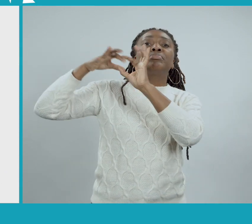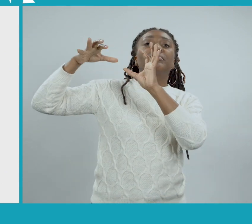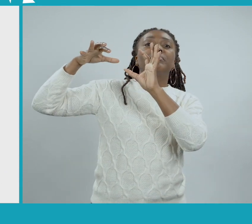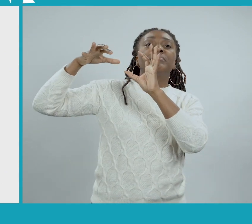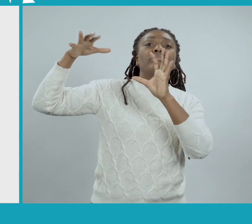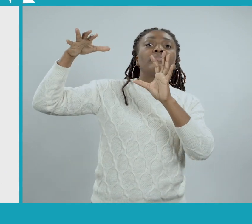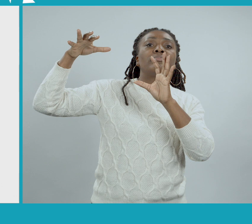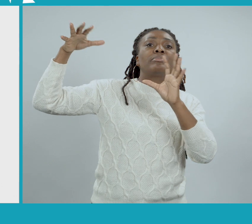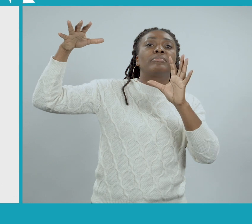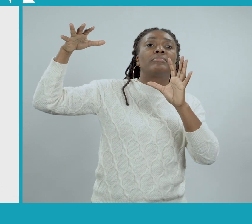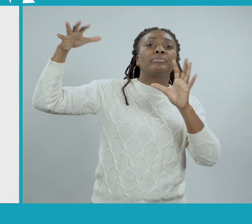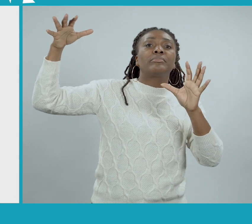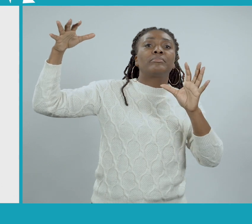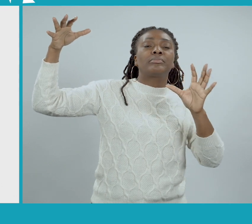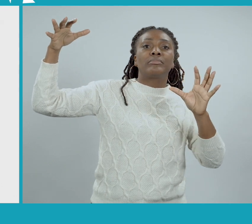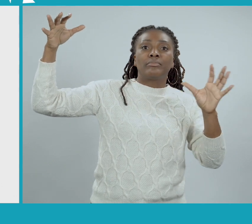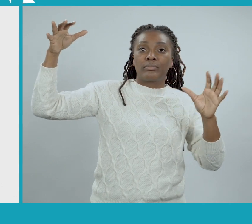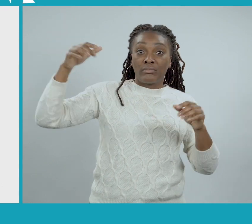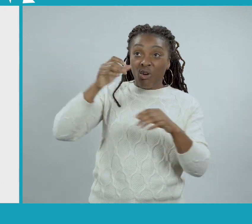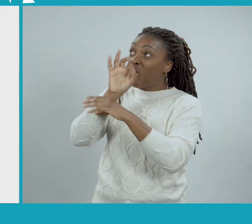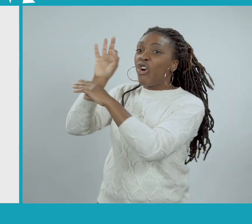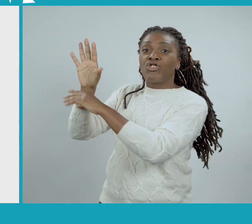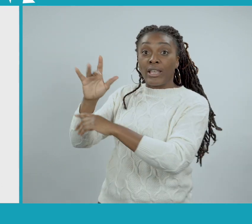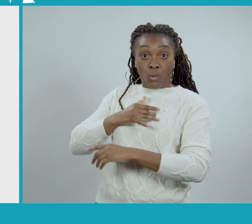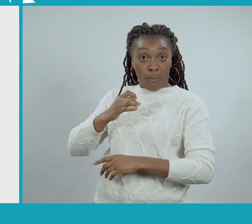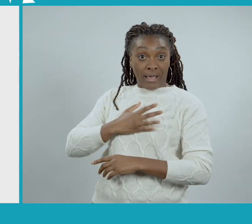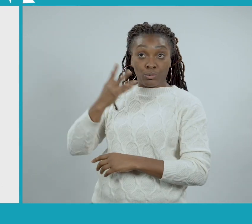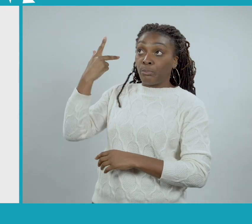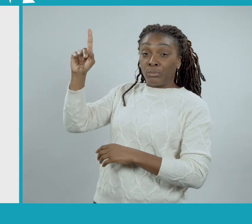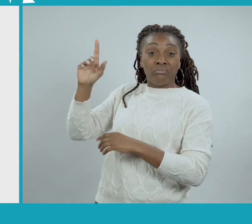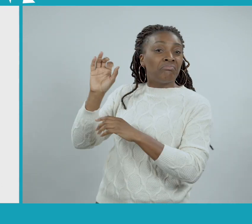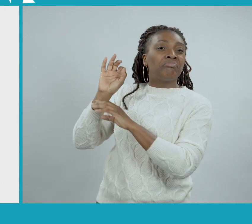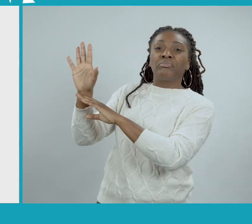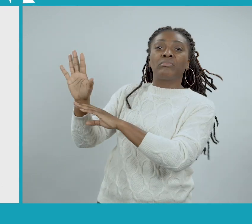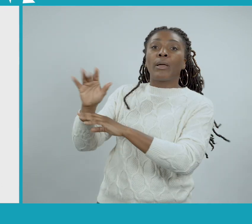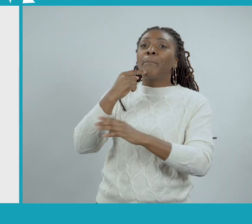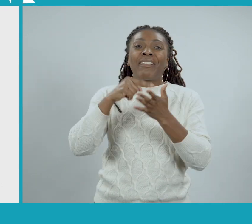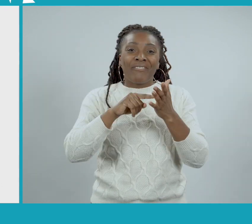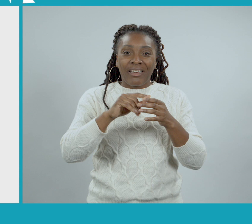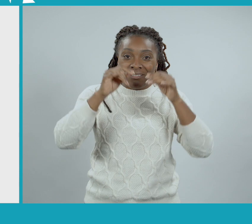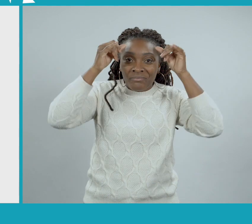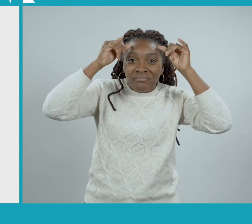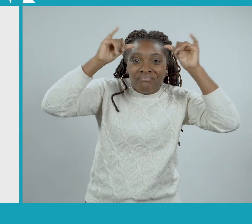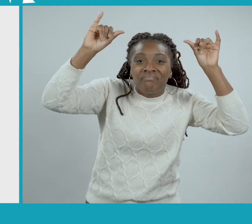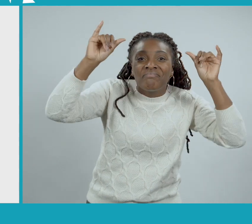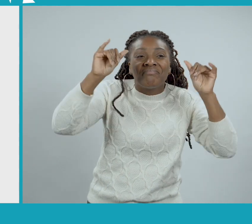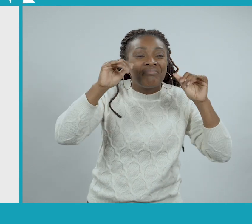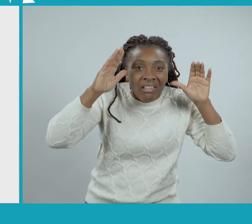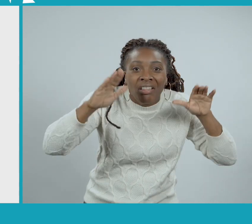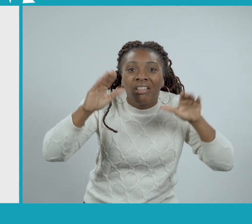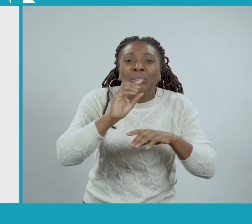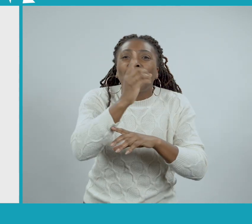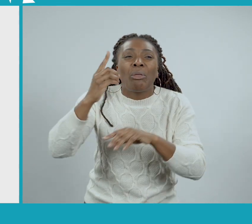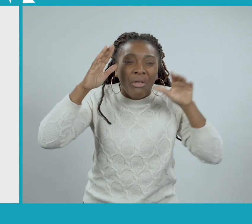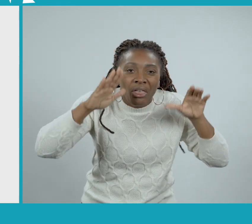encore et encore. Ils rejettent la compassion de Yahweh et prêtent plutôt allégeance à d'autres dieux. Et